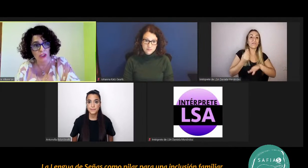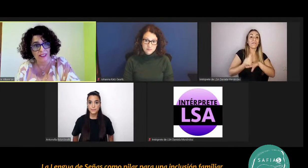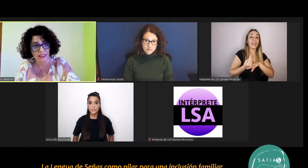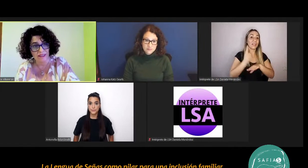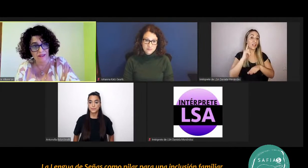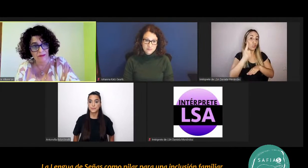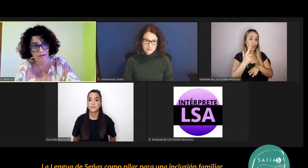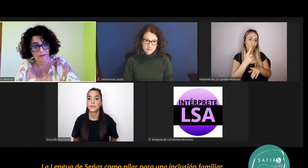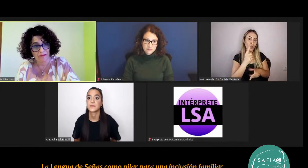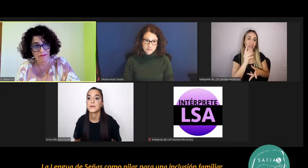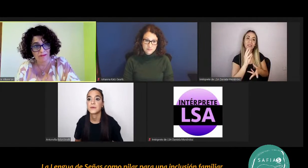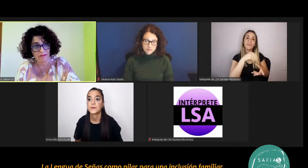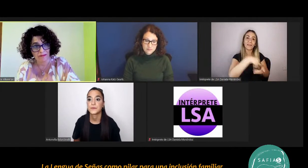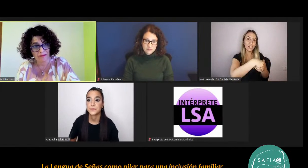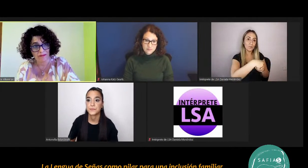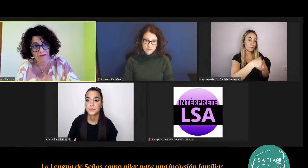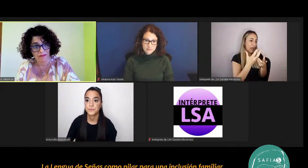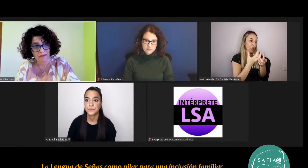familias oyentes.